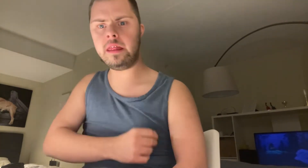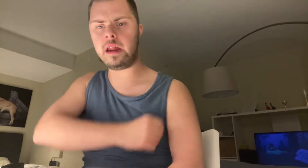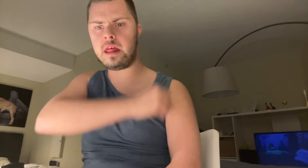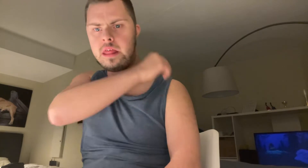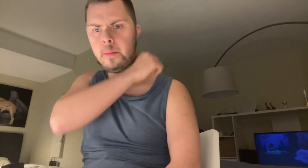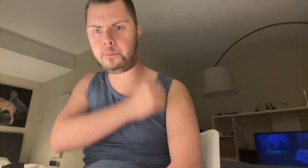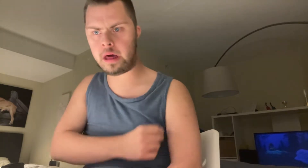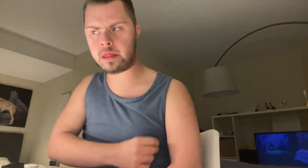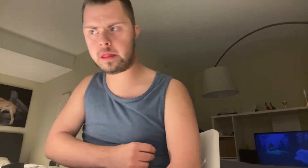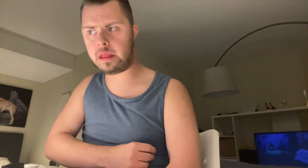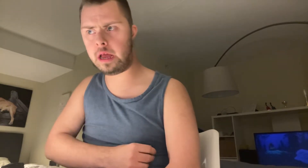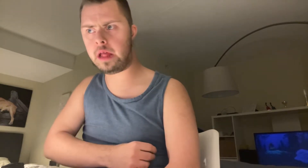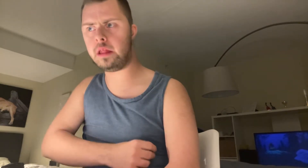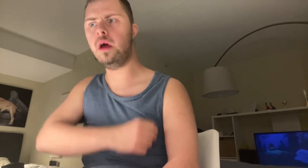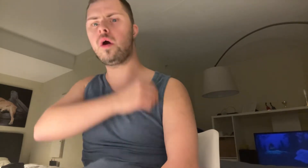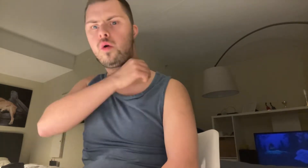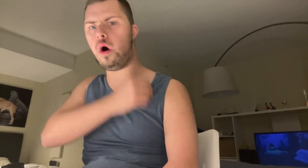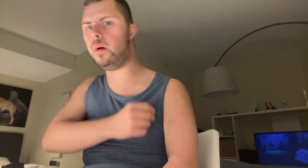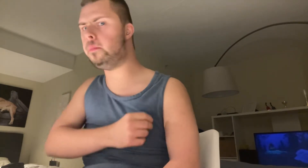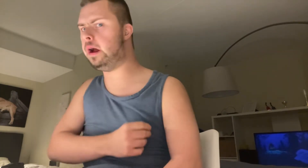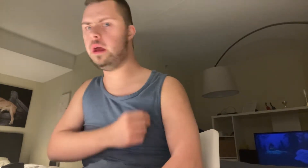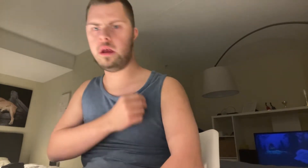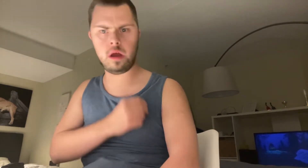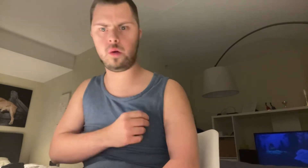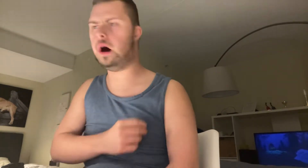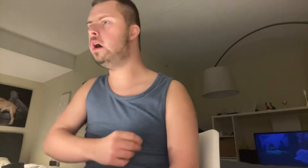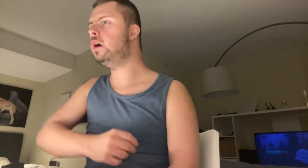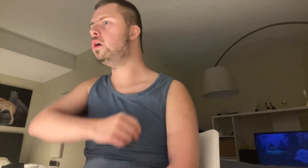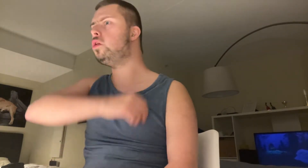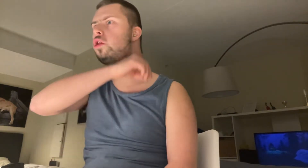men innan Sebastian kommer då.